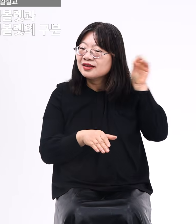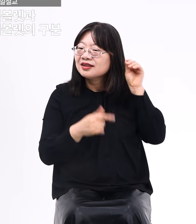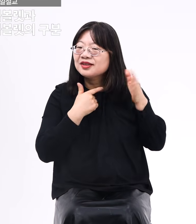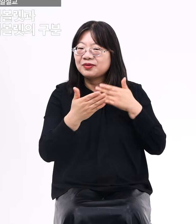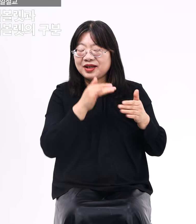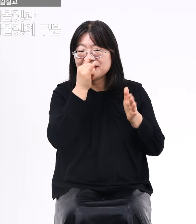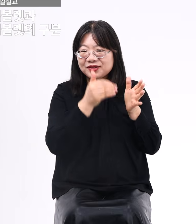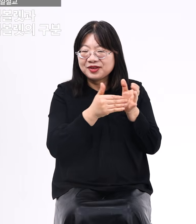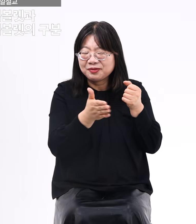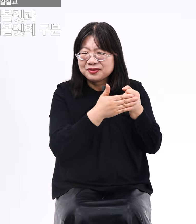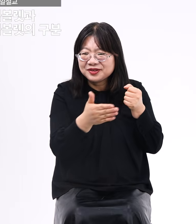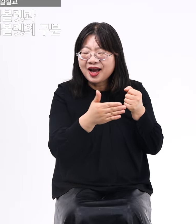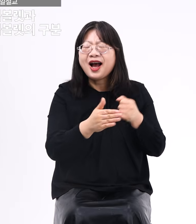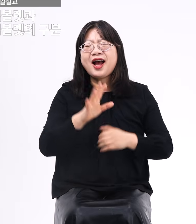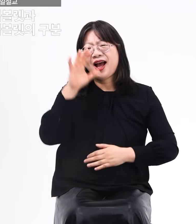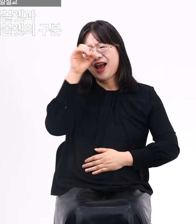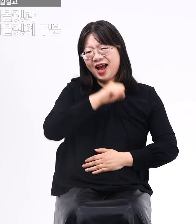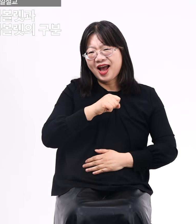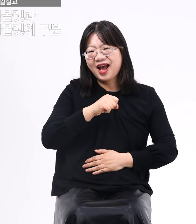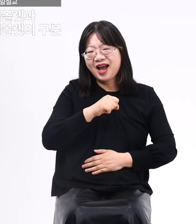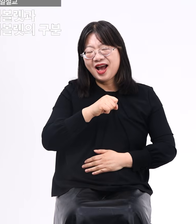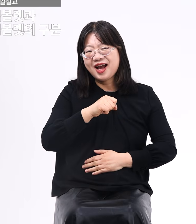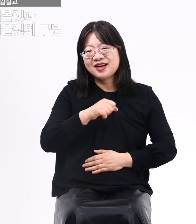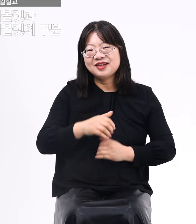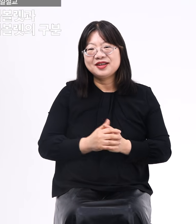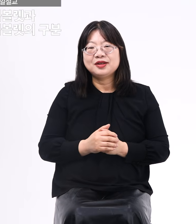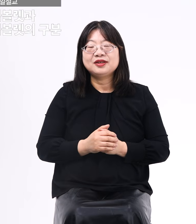대번 알죠. 저 중모 오면 안 되는구나.